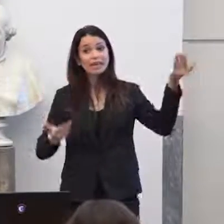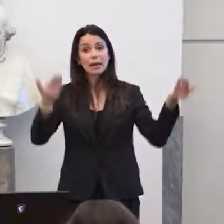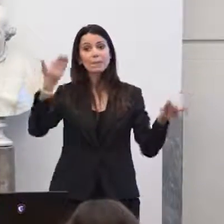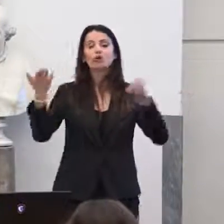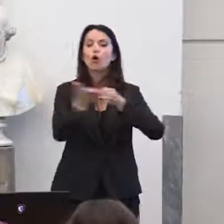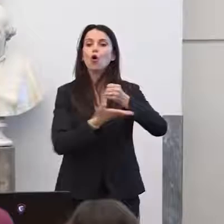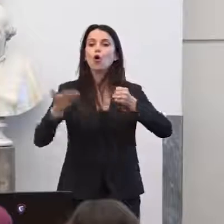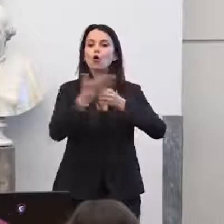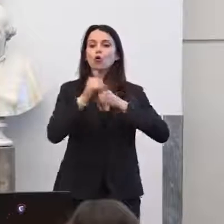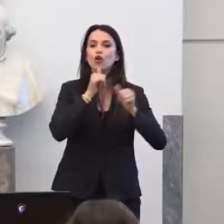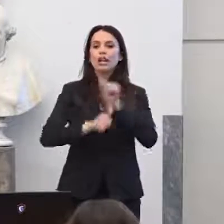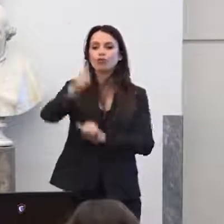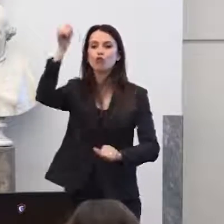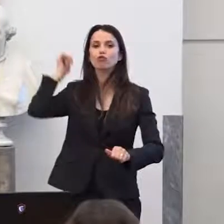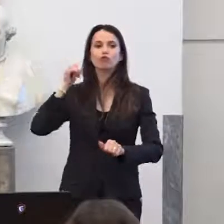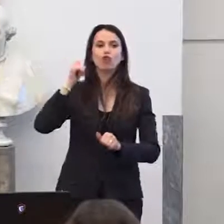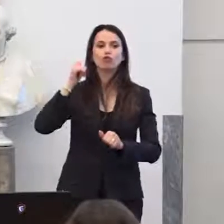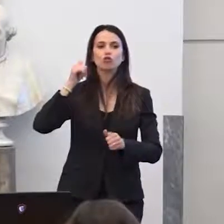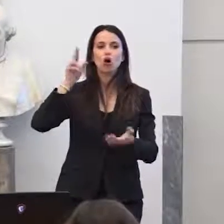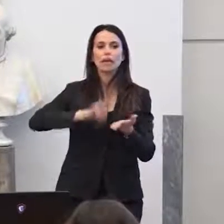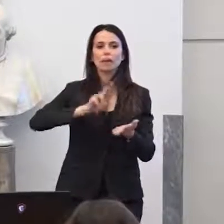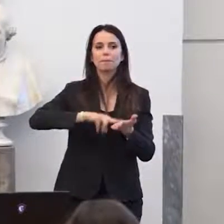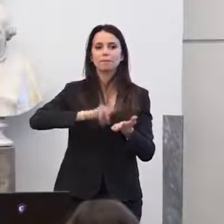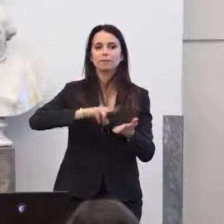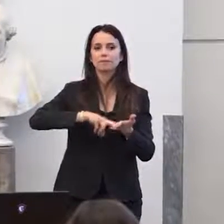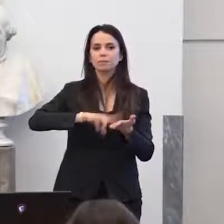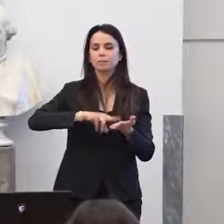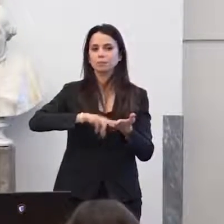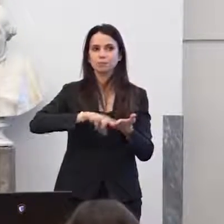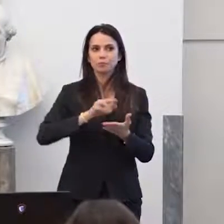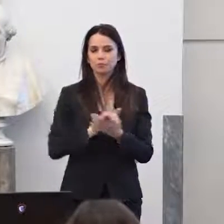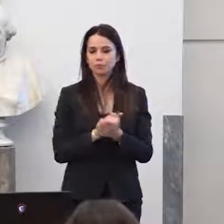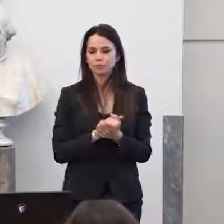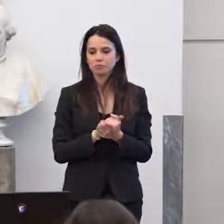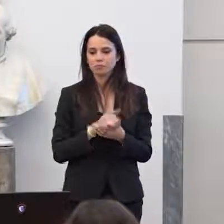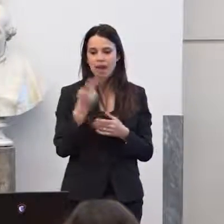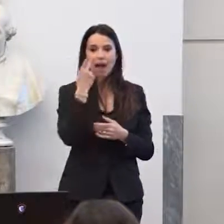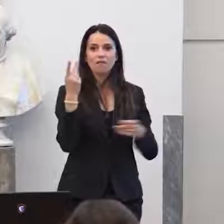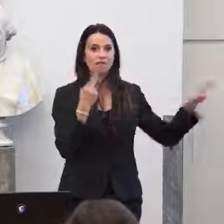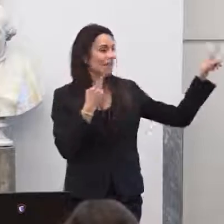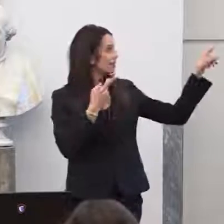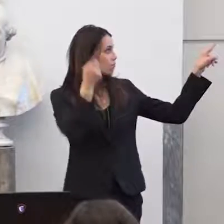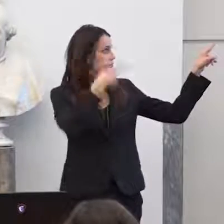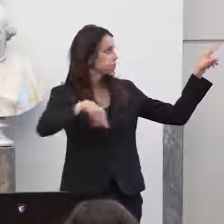anno dell'INPS. Ho cerchiato due numeri. Allora, ad